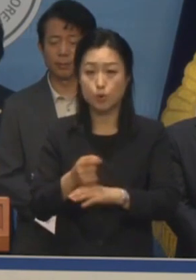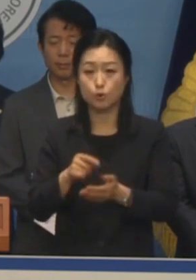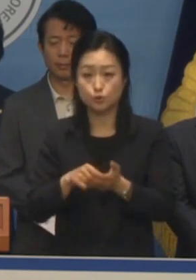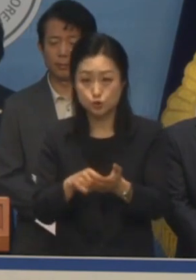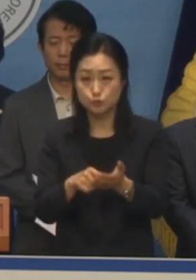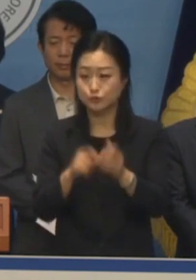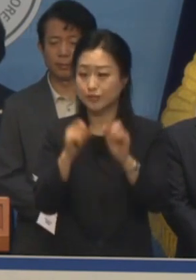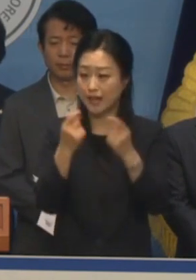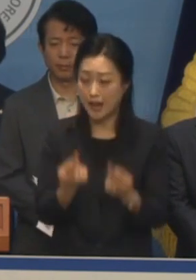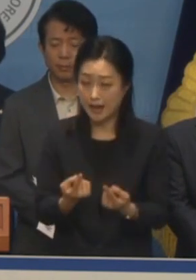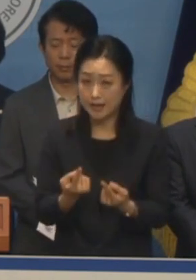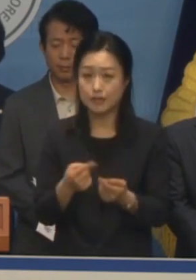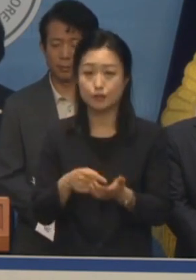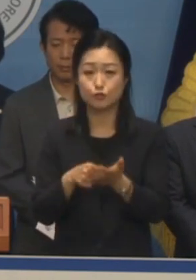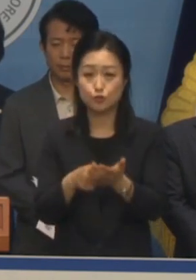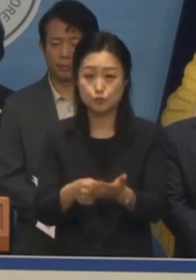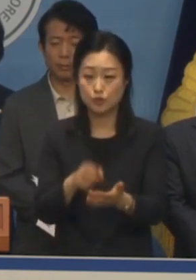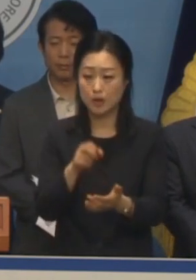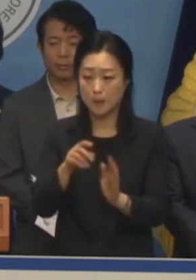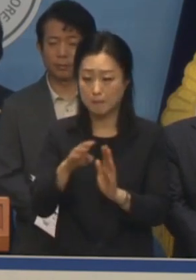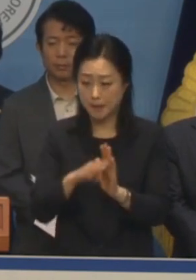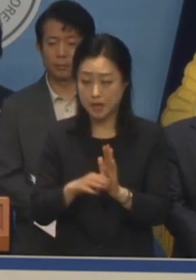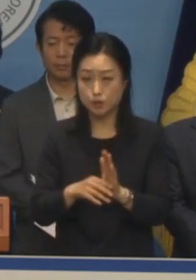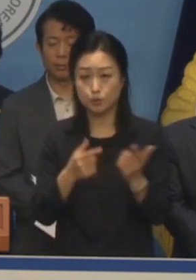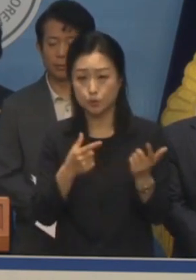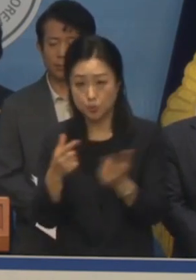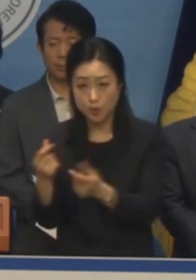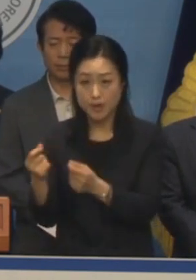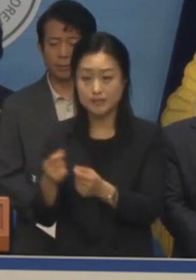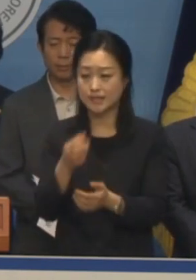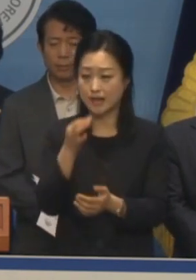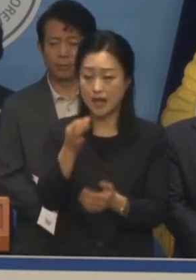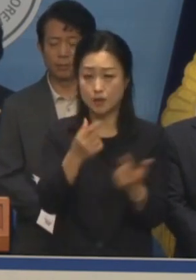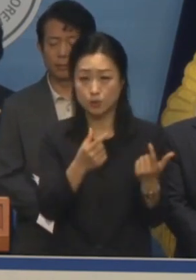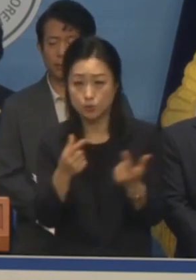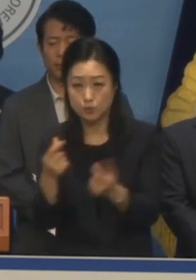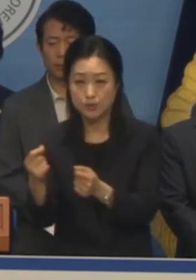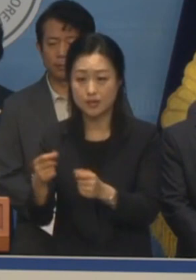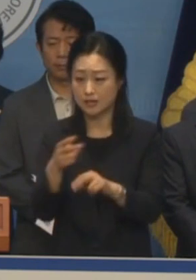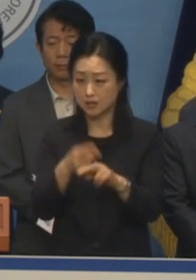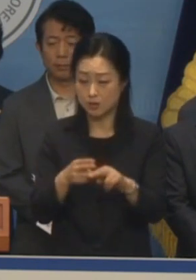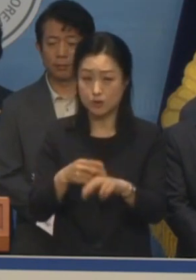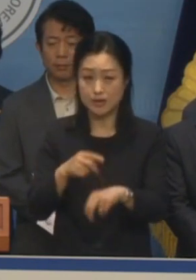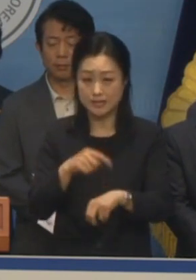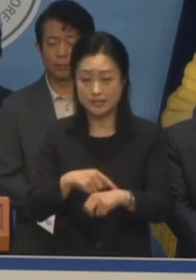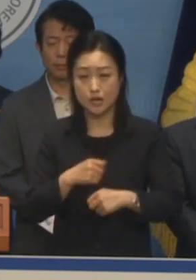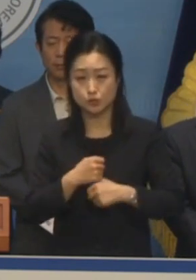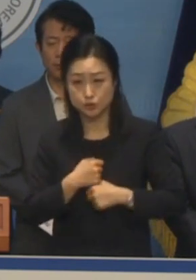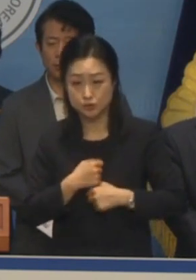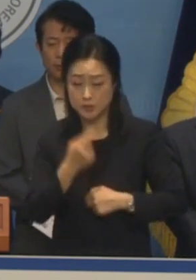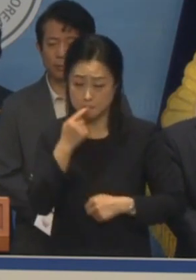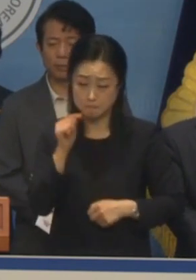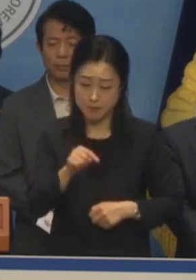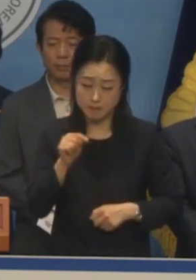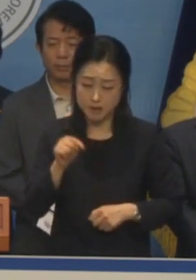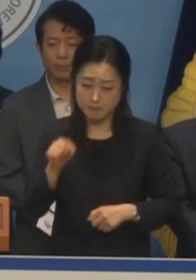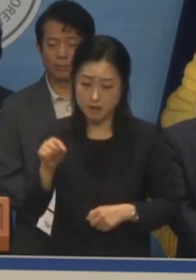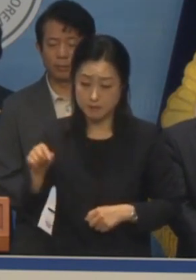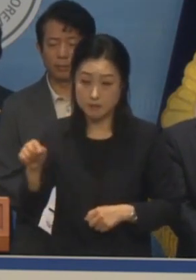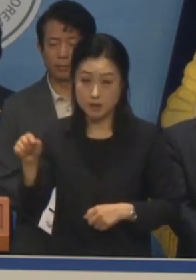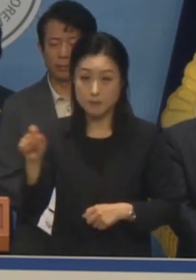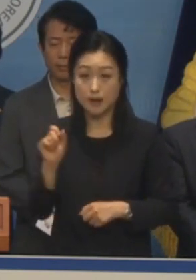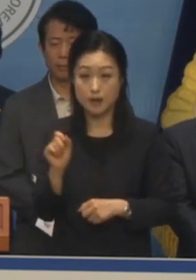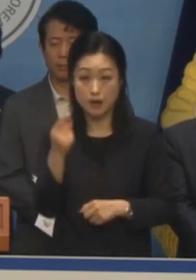할인 운영 동일, 메뉴 수 동일, 메뉴 가격 동일, 조리 시간 준수 등 이러한 사항을